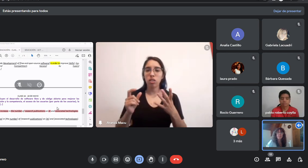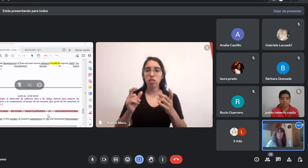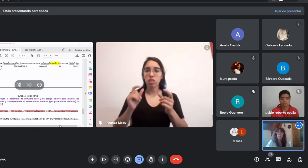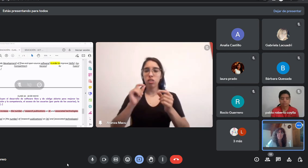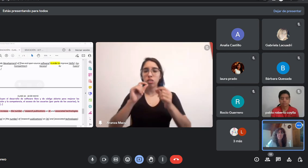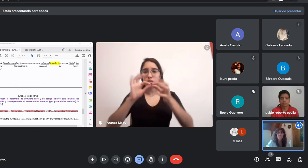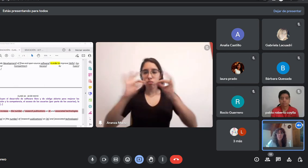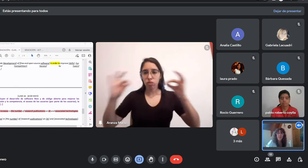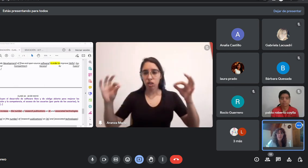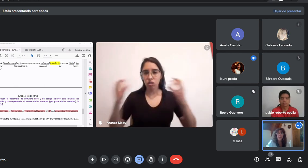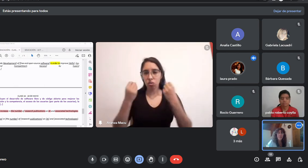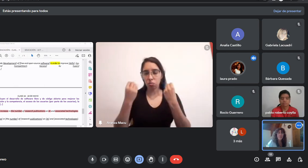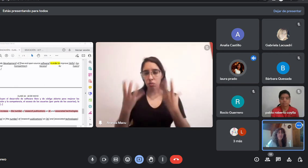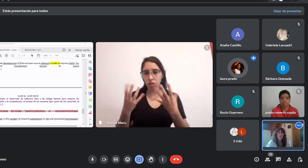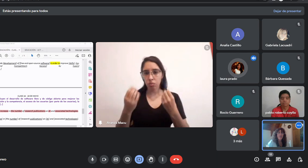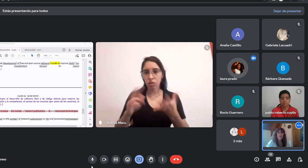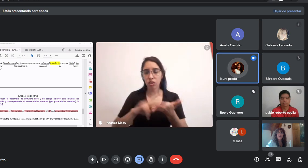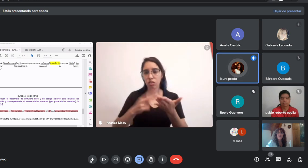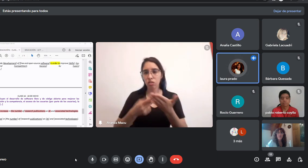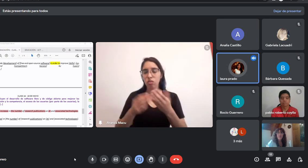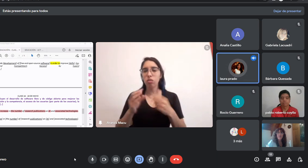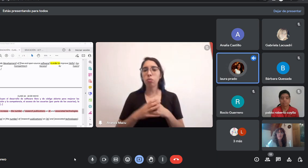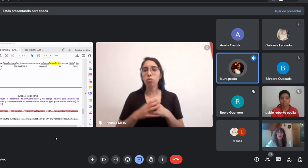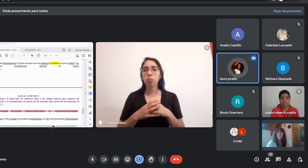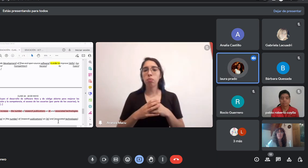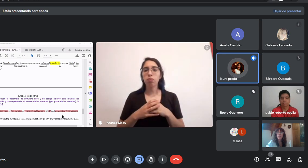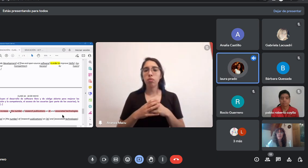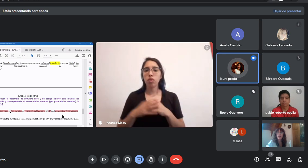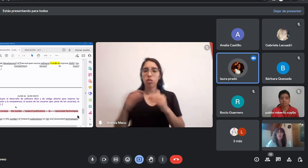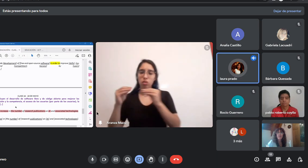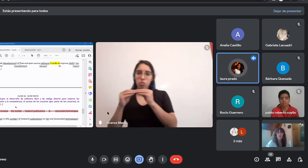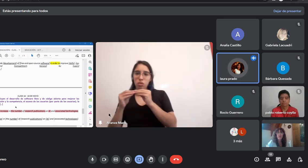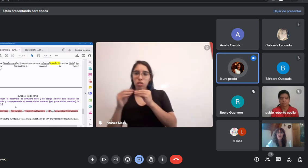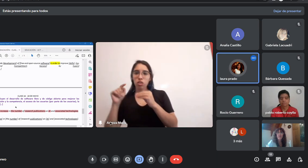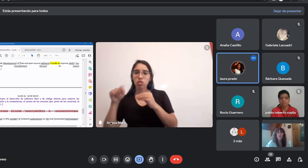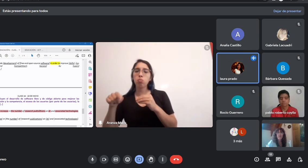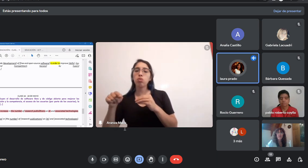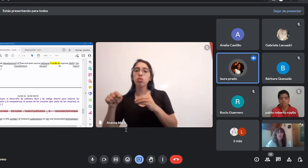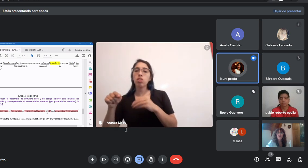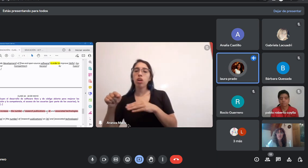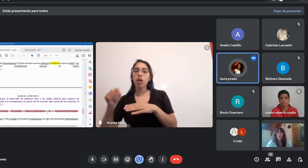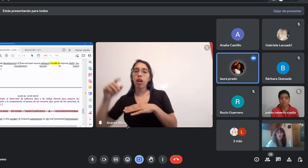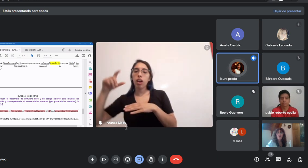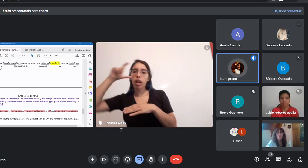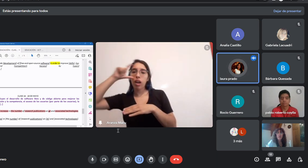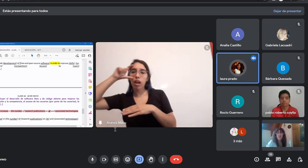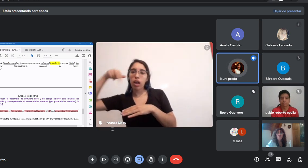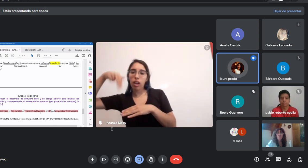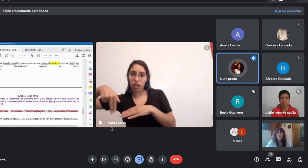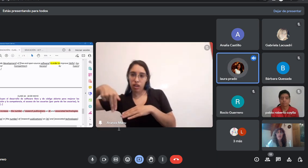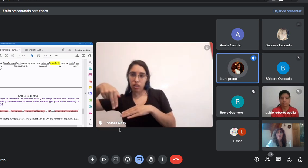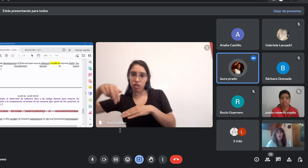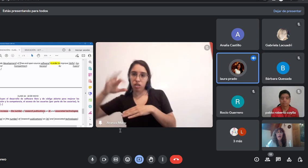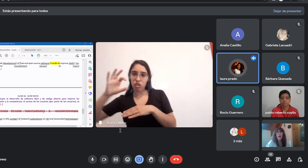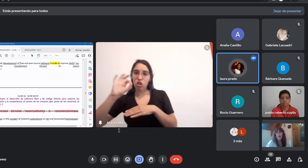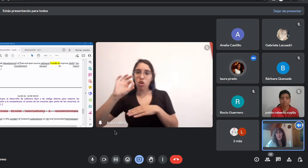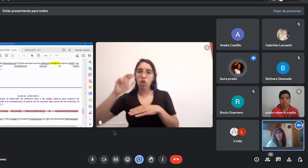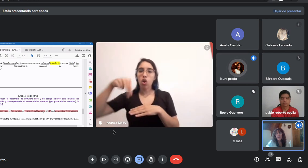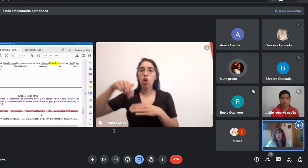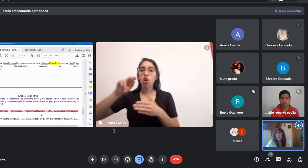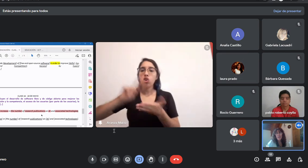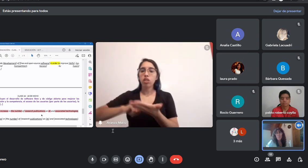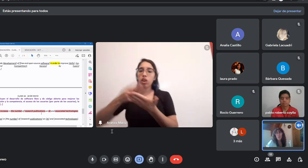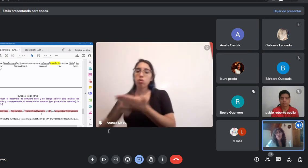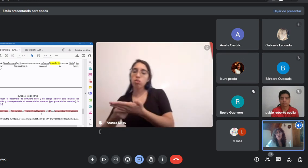más. Yo puse en vez de sobre, había puesto en ese om, no lo traducí como Ah,